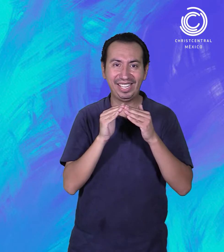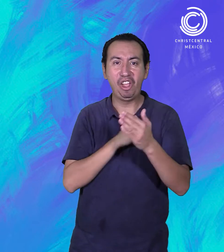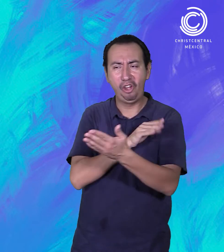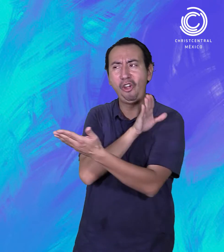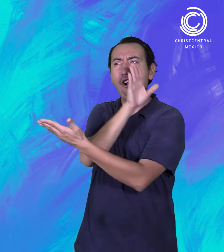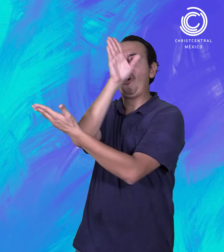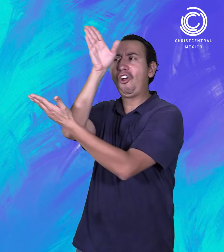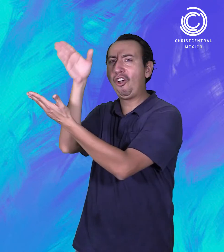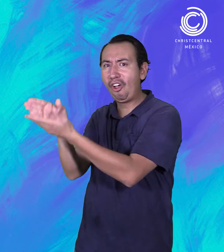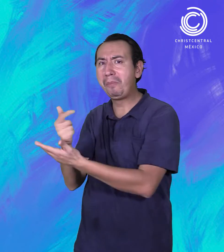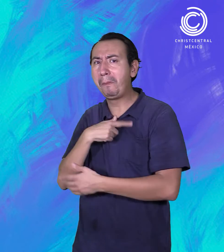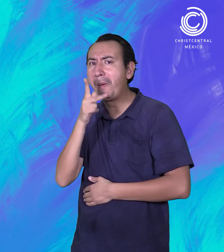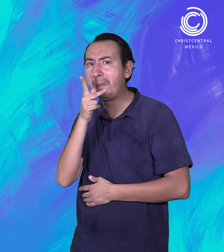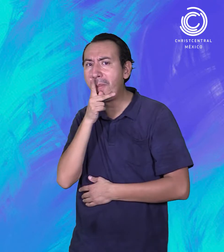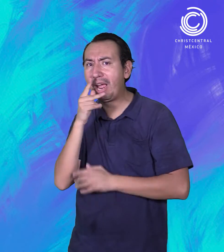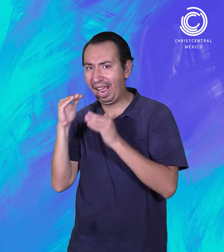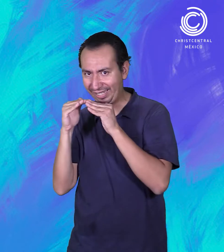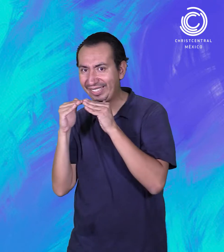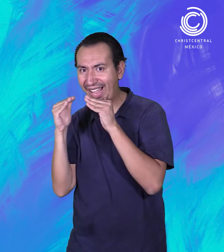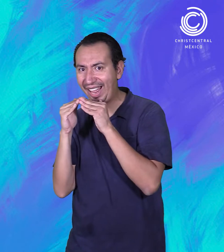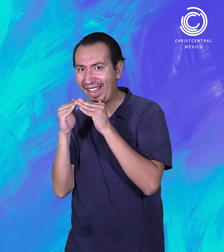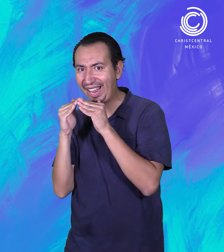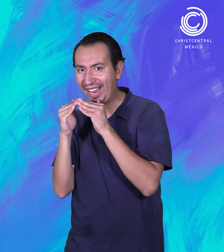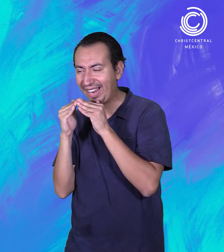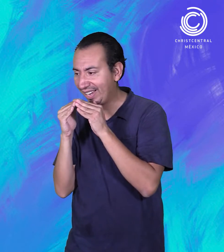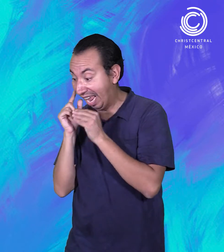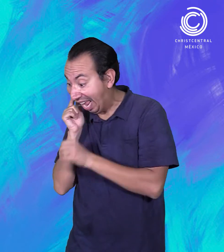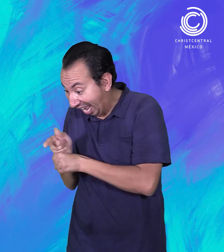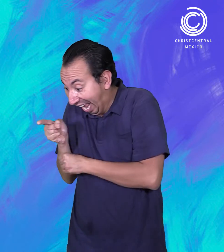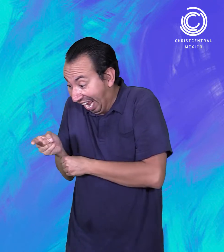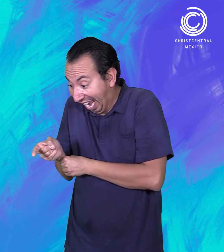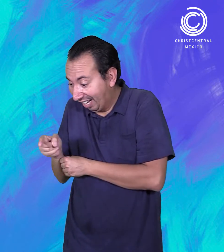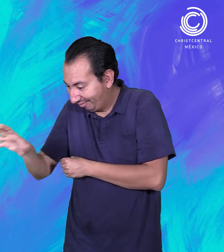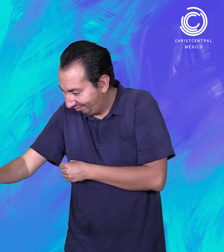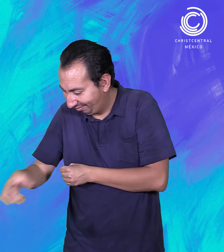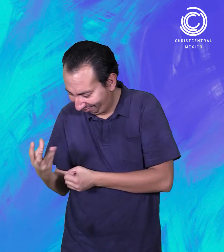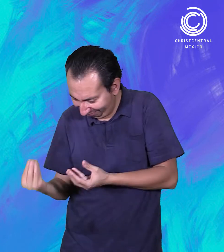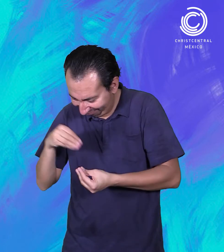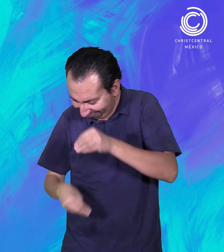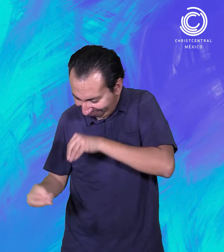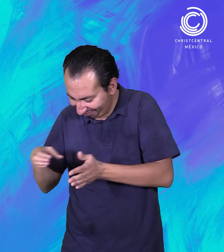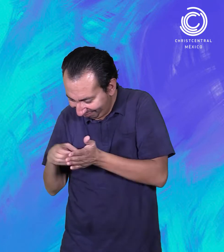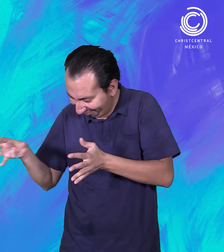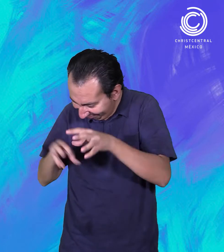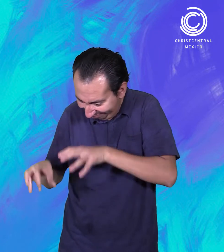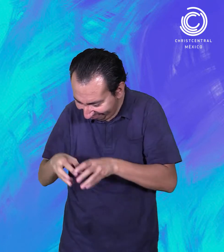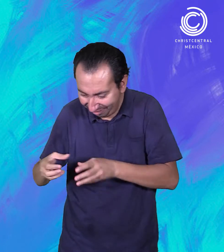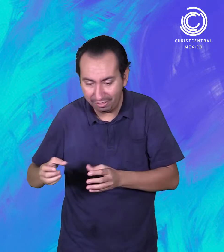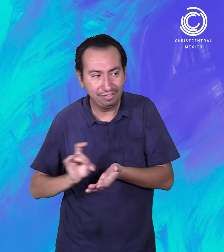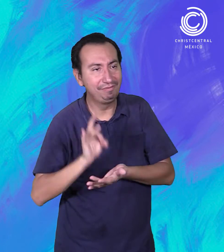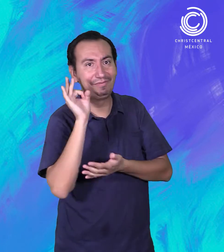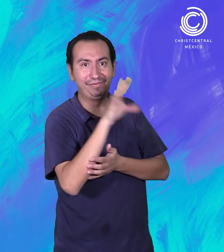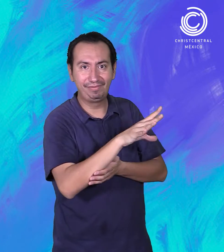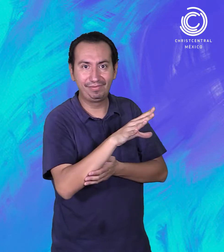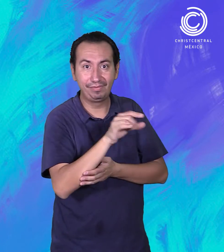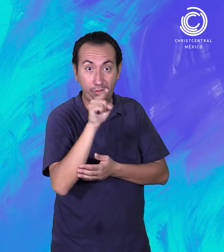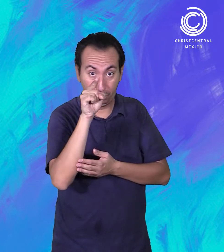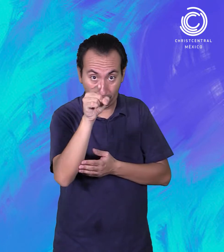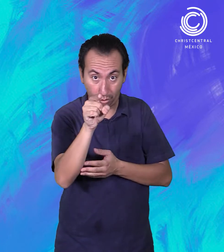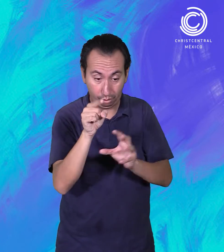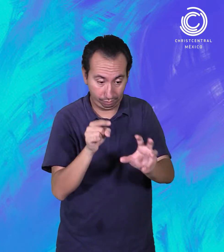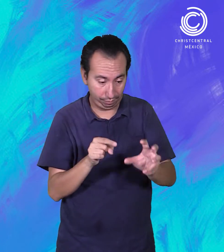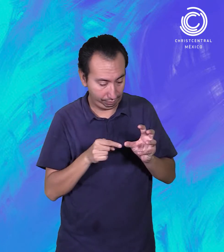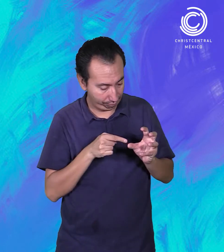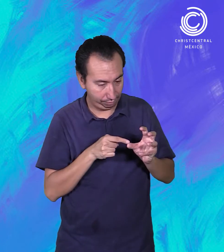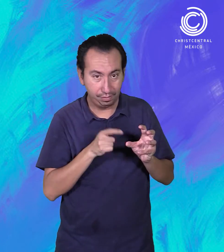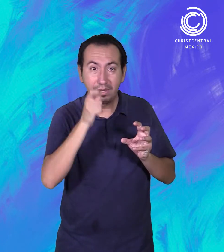la casa envié el paquete que te prometí. Así que si tú tienes el electrón en tus manos,